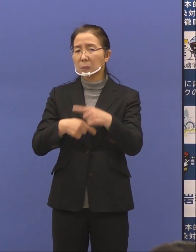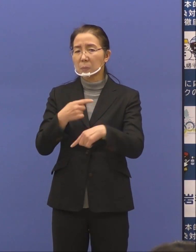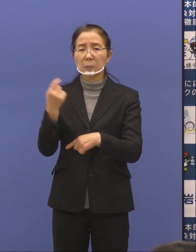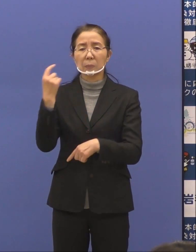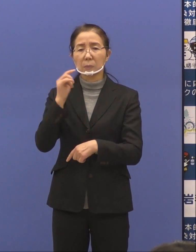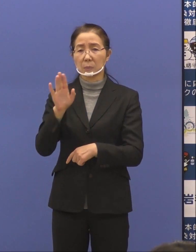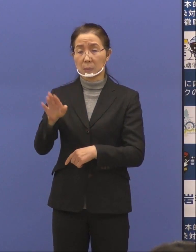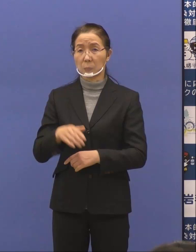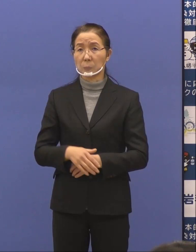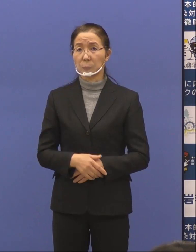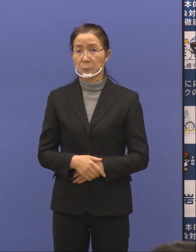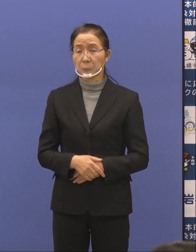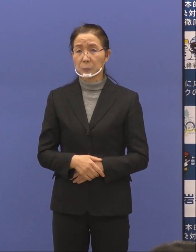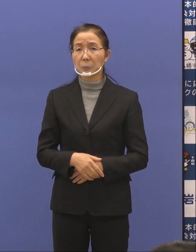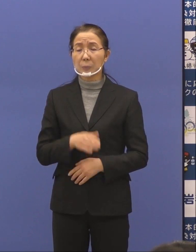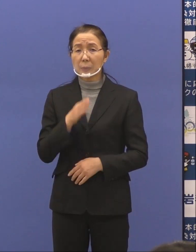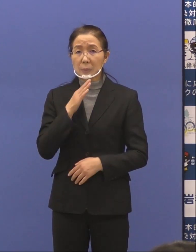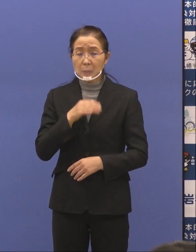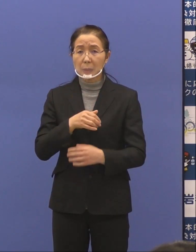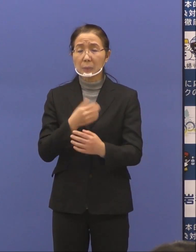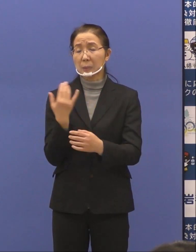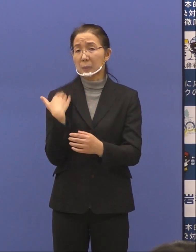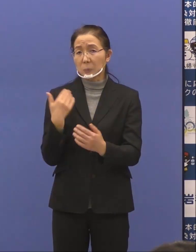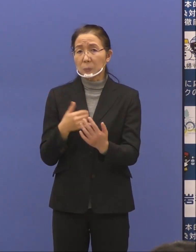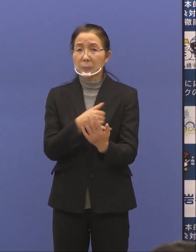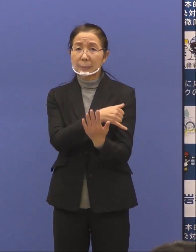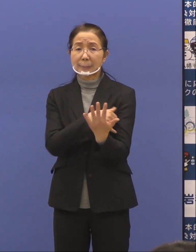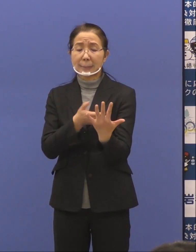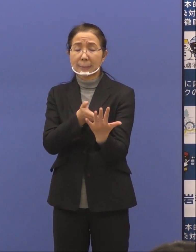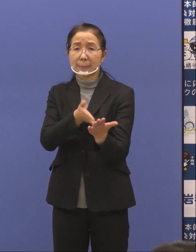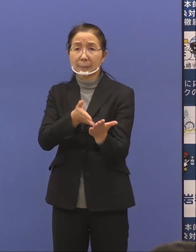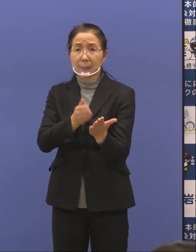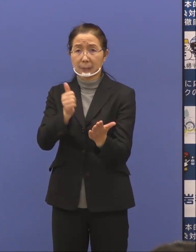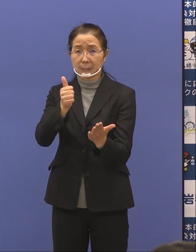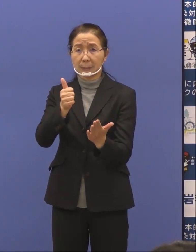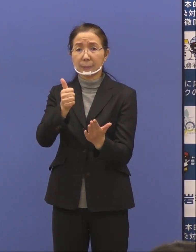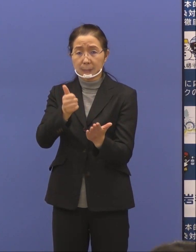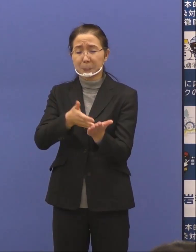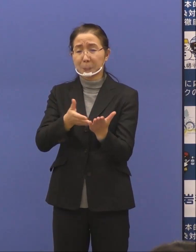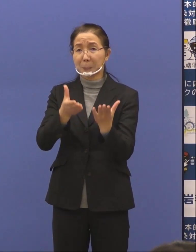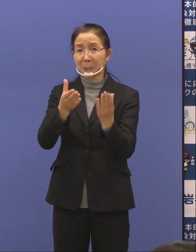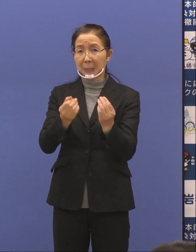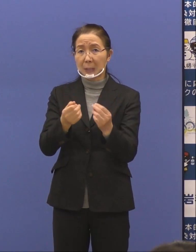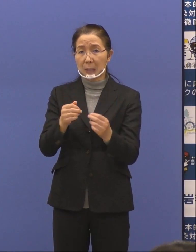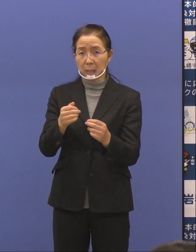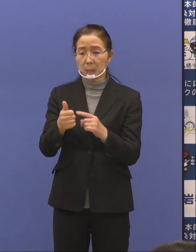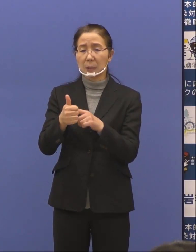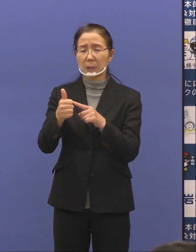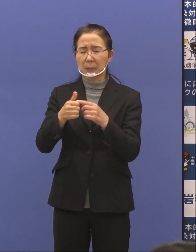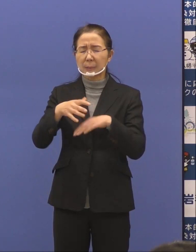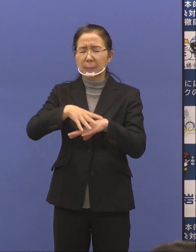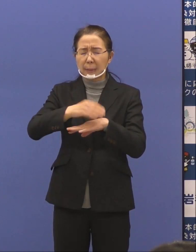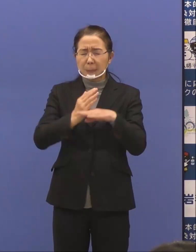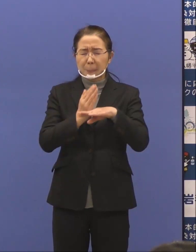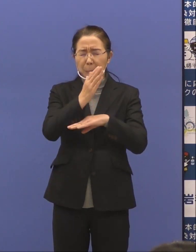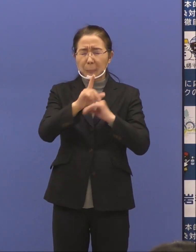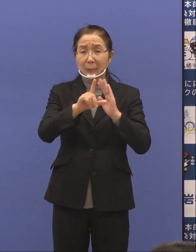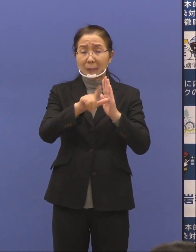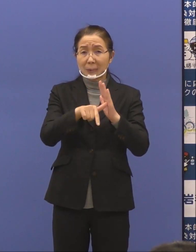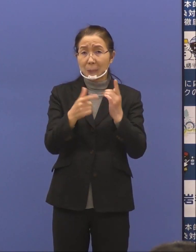、その記者会見先週やっている時に、品議員が初当選する時